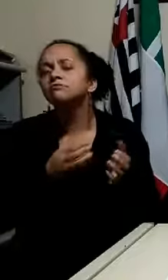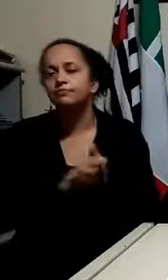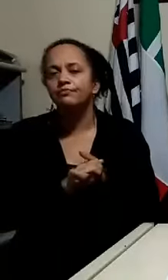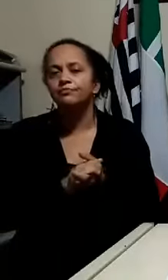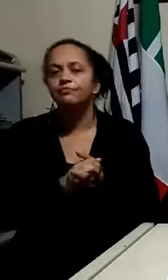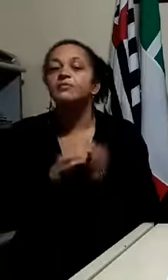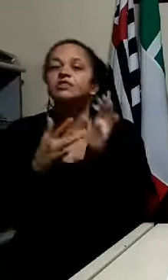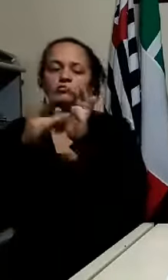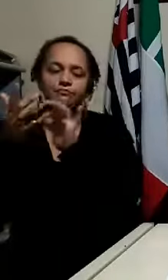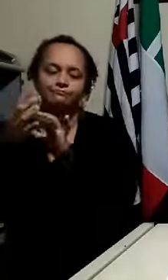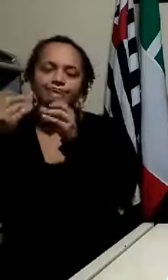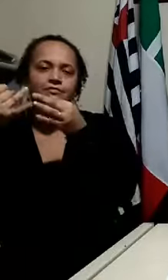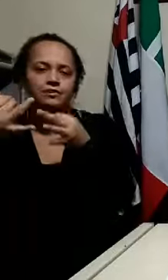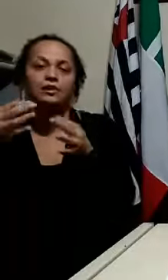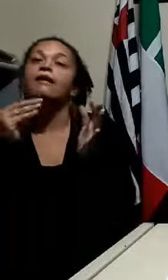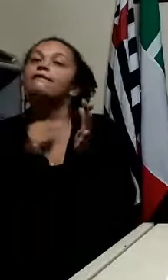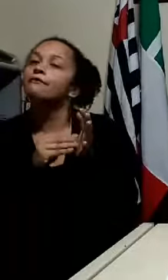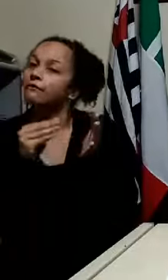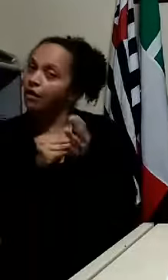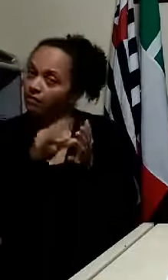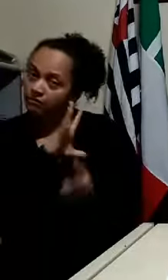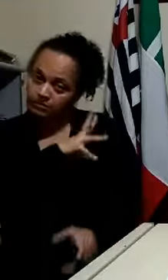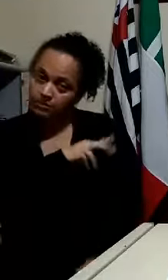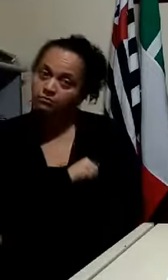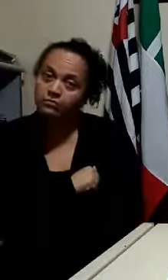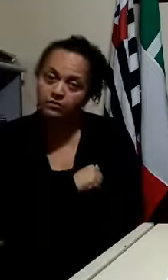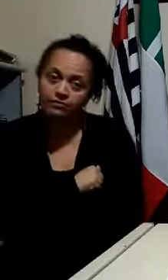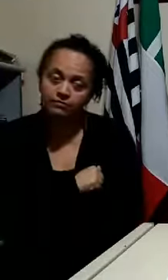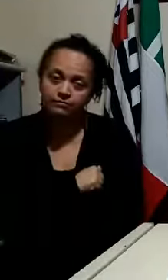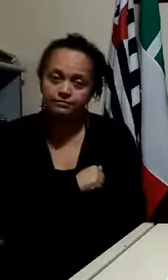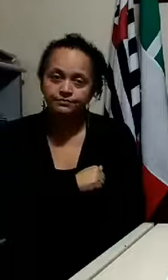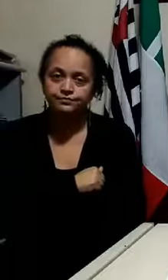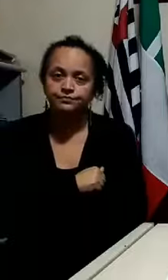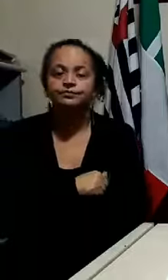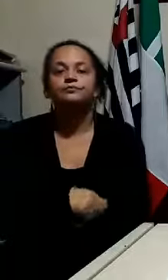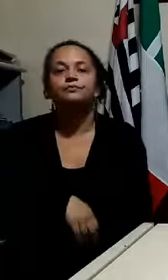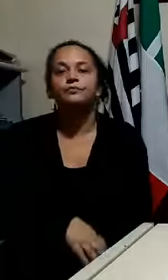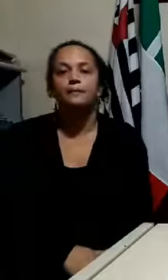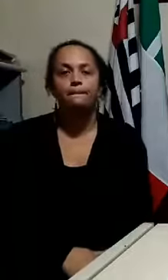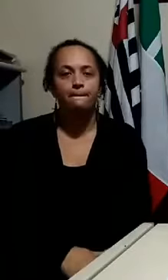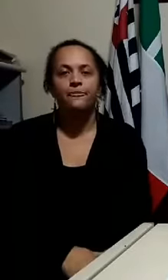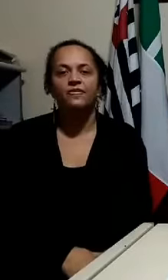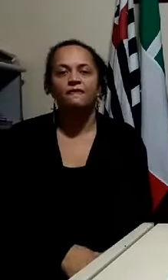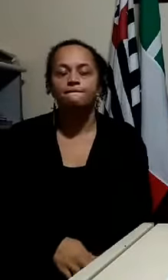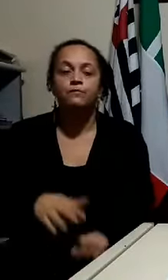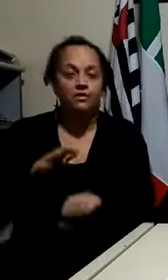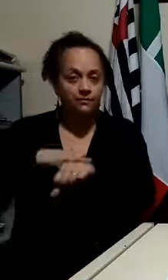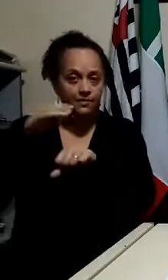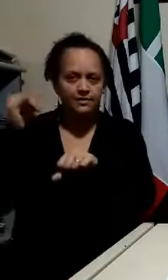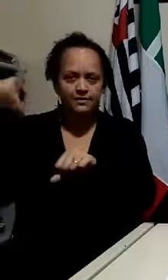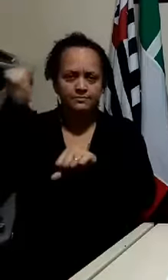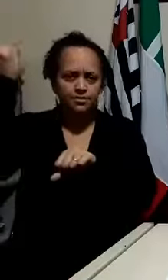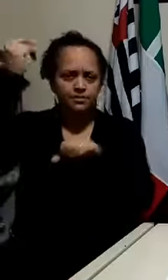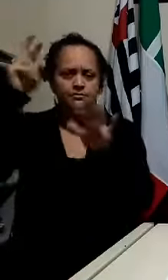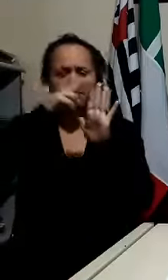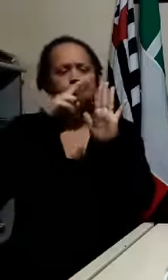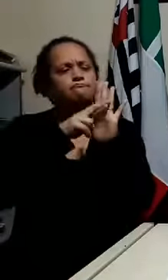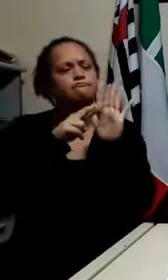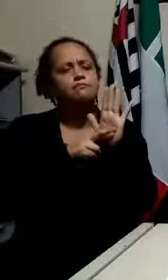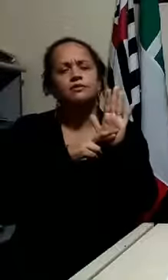né? Realmente ele tinha muitas qualidades. Mas o principal mandamento ele não obedecia, que era amar